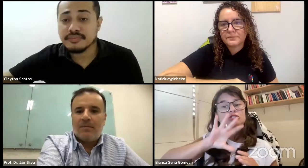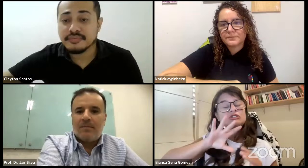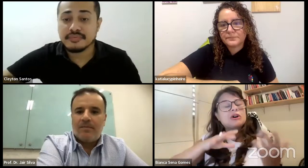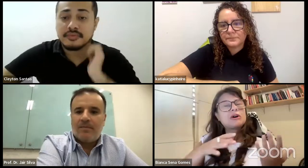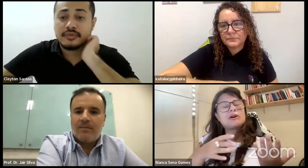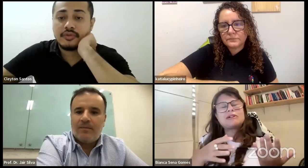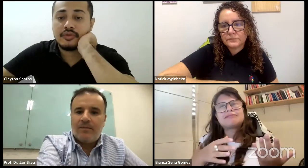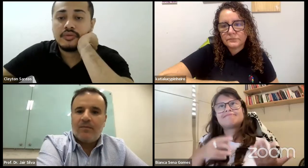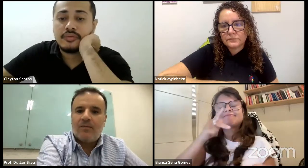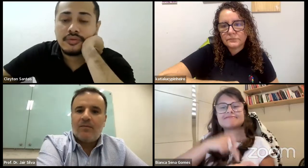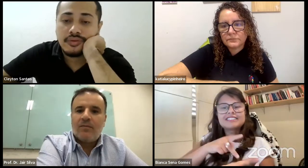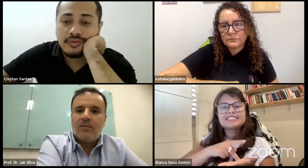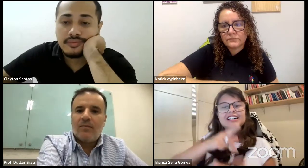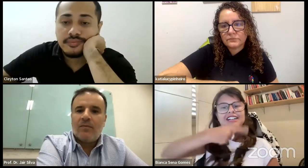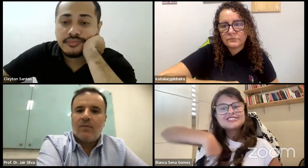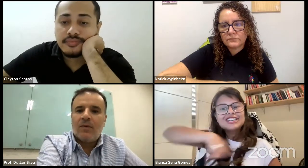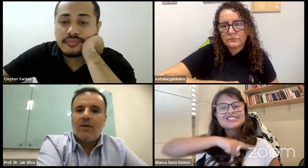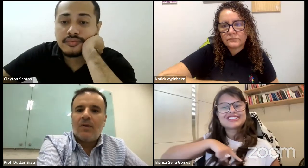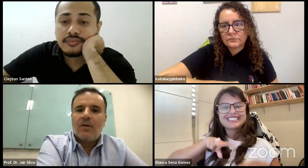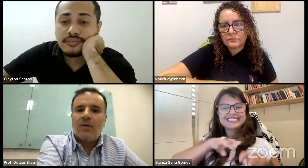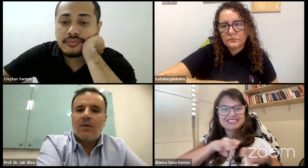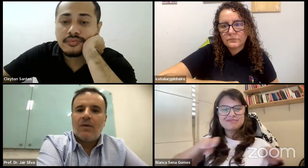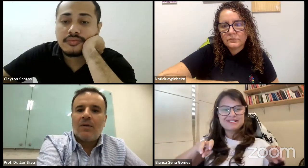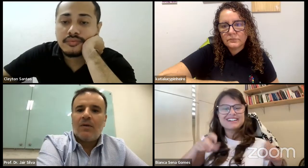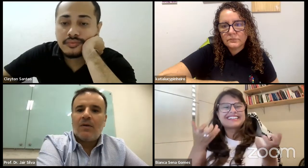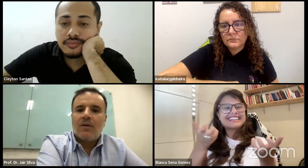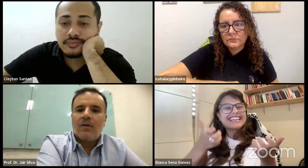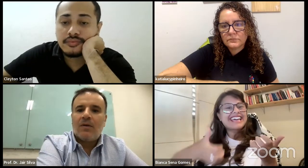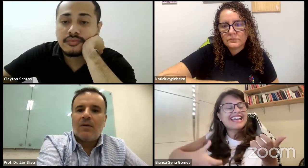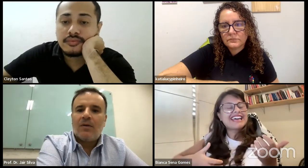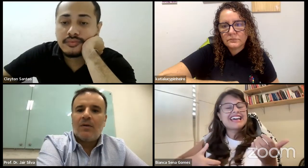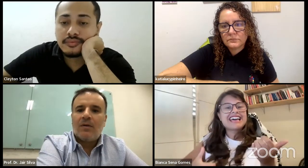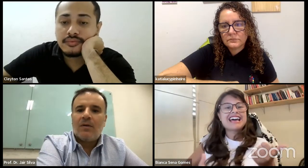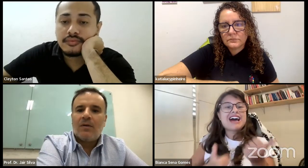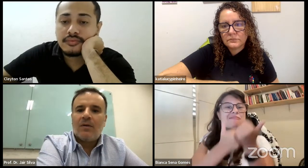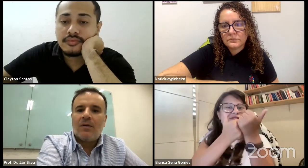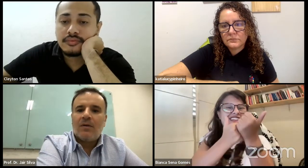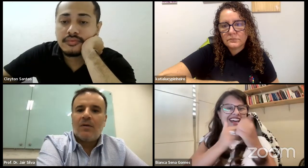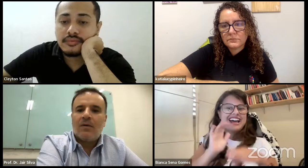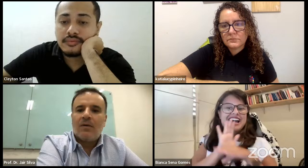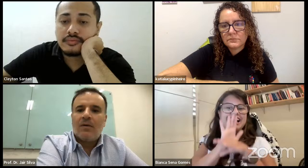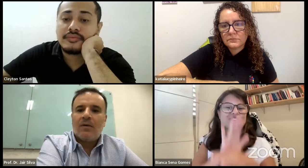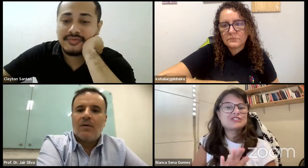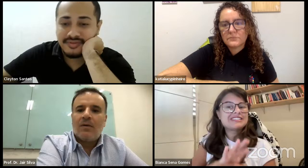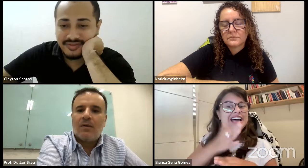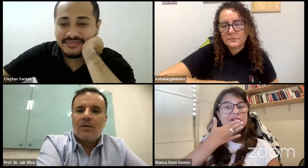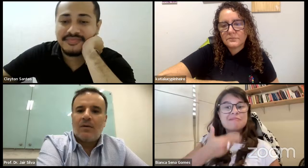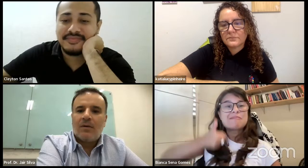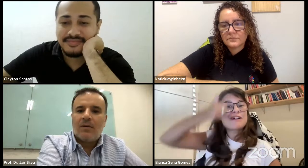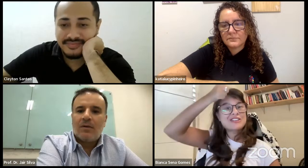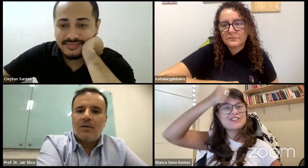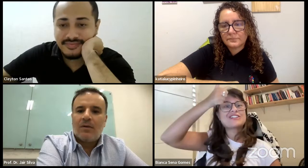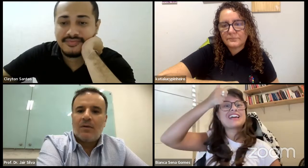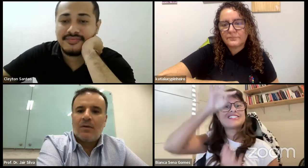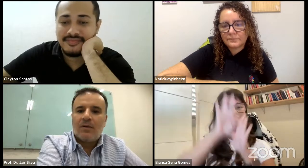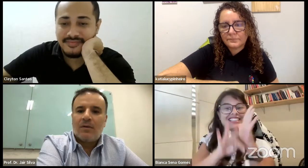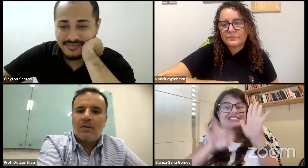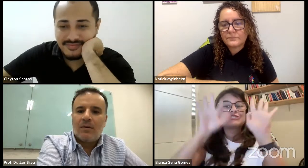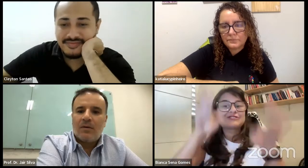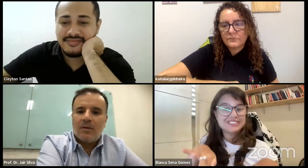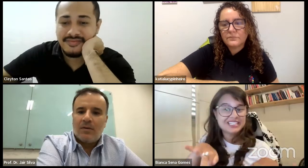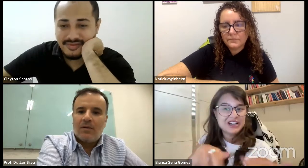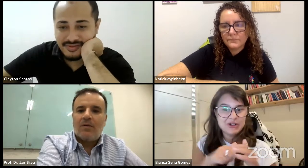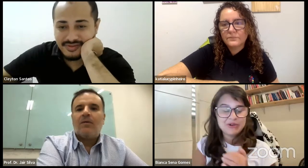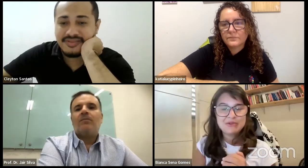E realmente, assim, vamos conversar sobre seu texto, né, sobre sua escrita. Nós da banca, de fato, queremos estar